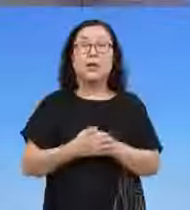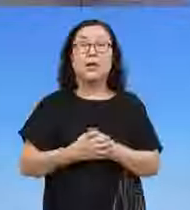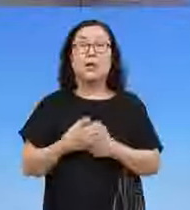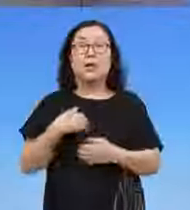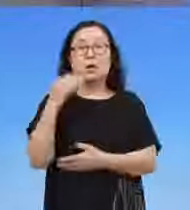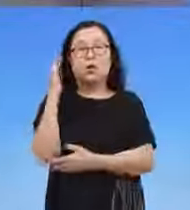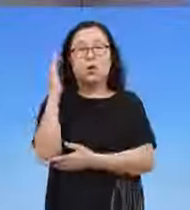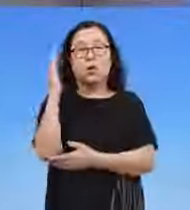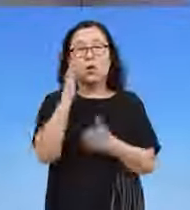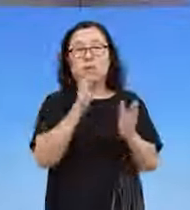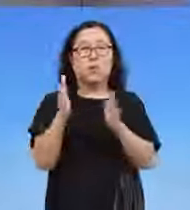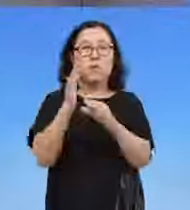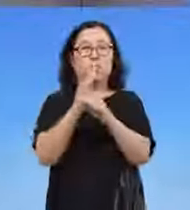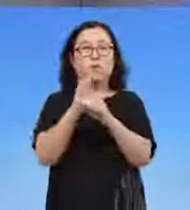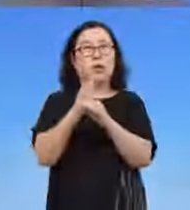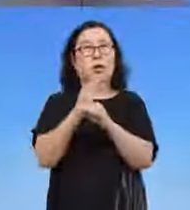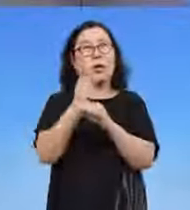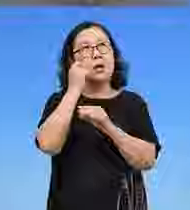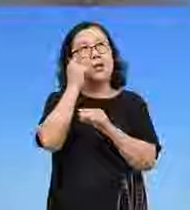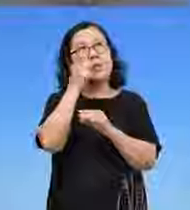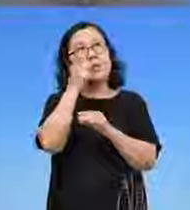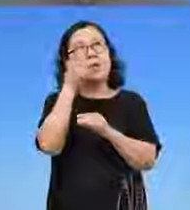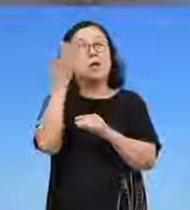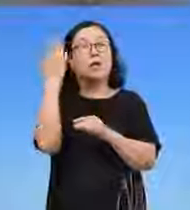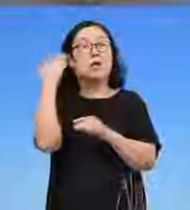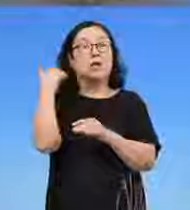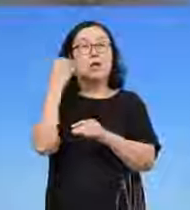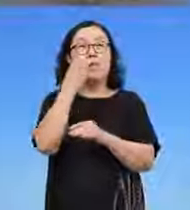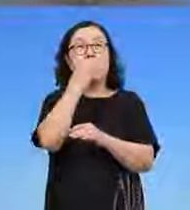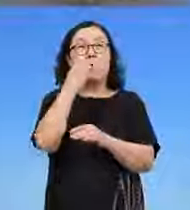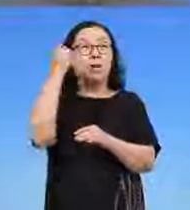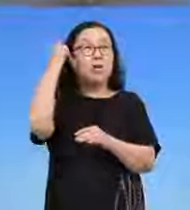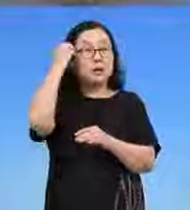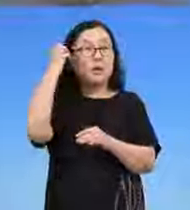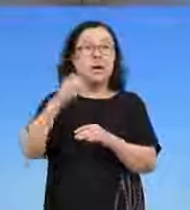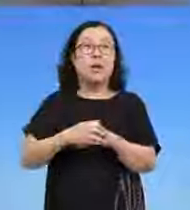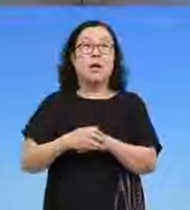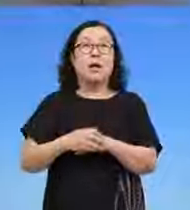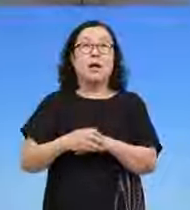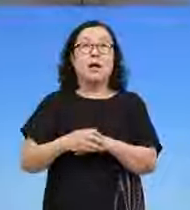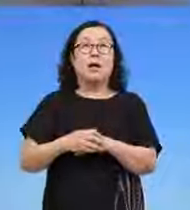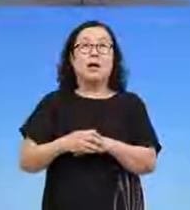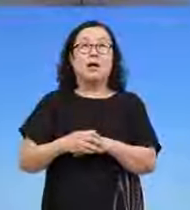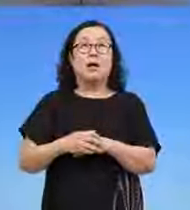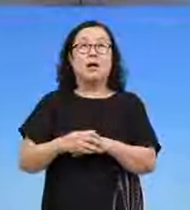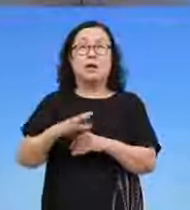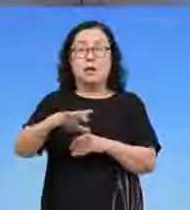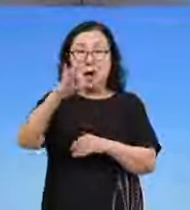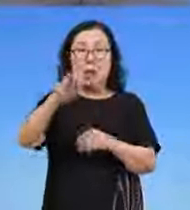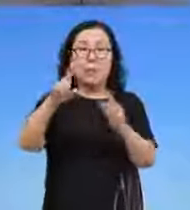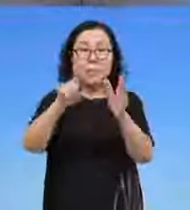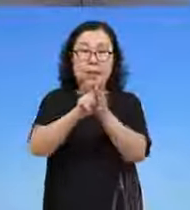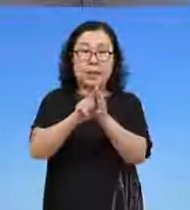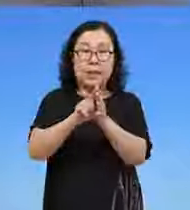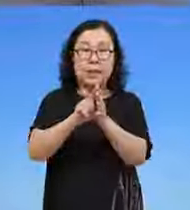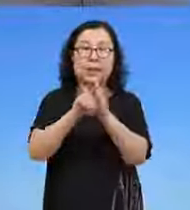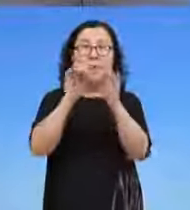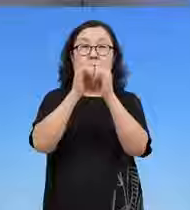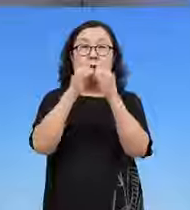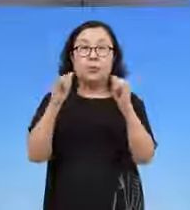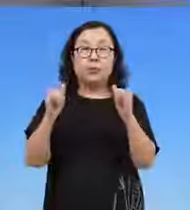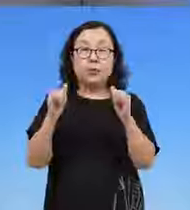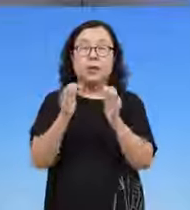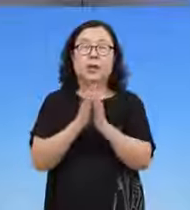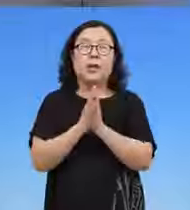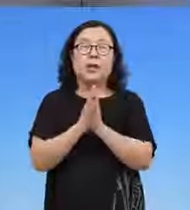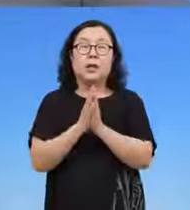쭉 준비하는데 불쑥 이제 한 달 전쯤이에요, 우리 교회 홈페이지에 완전 초신자예요, 어떤